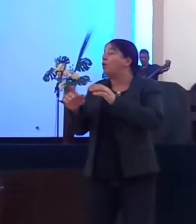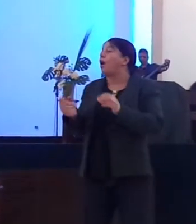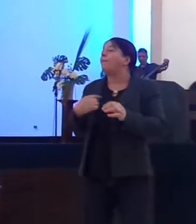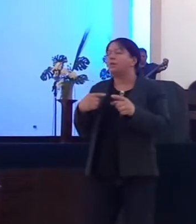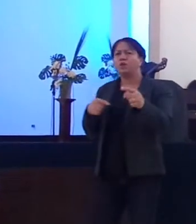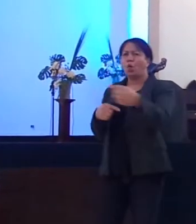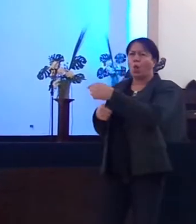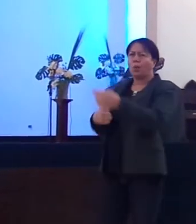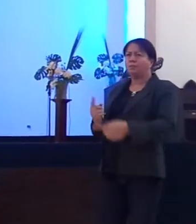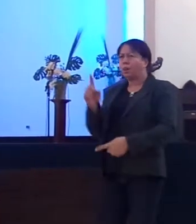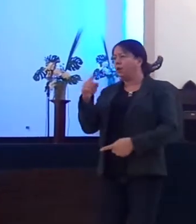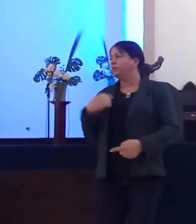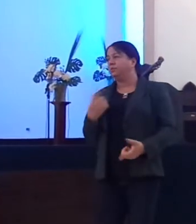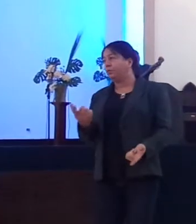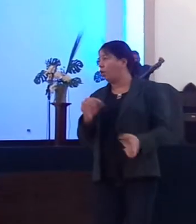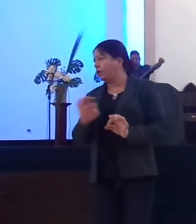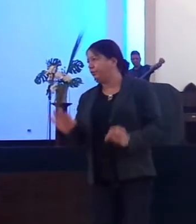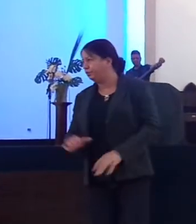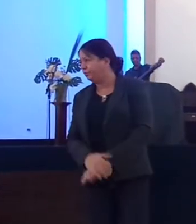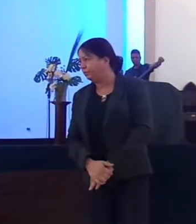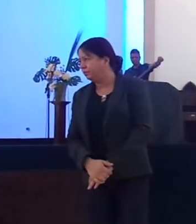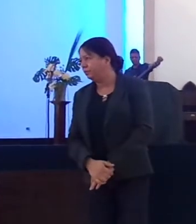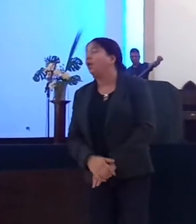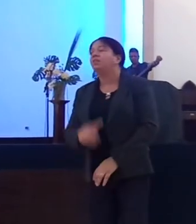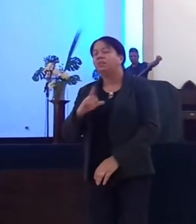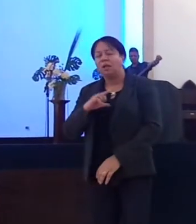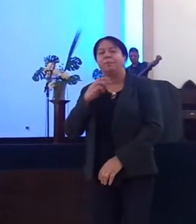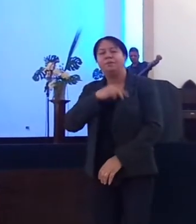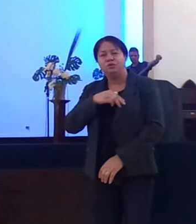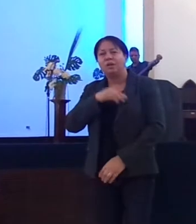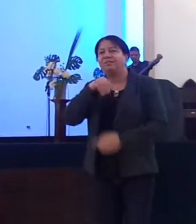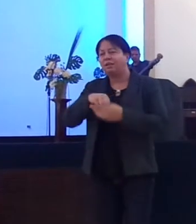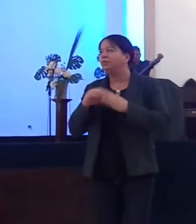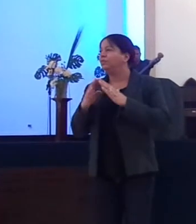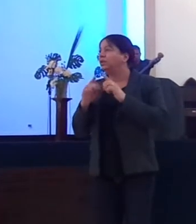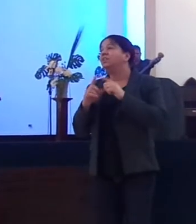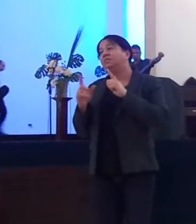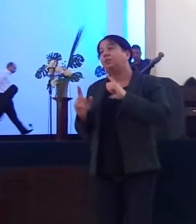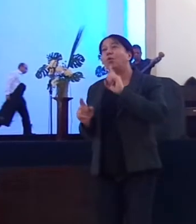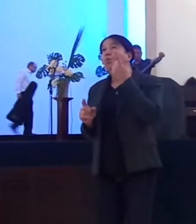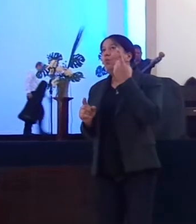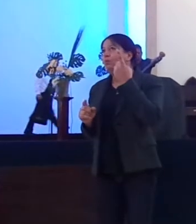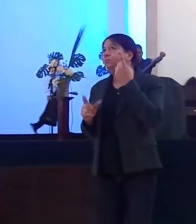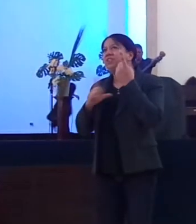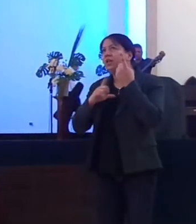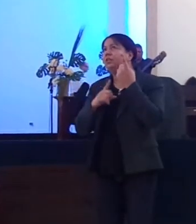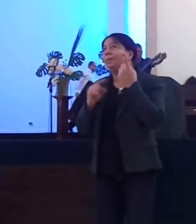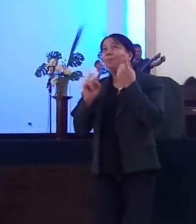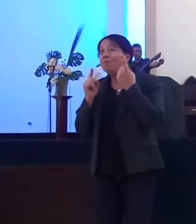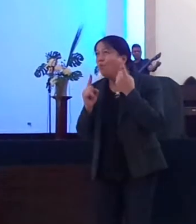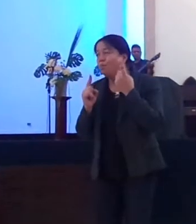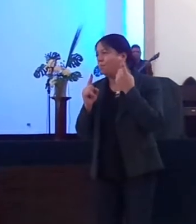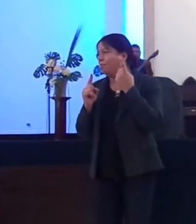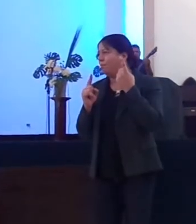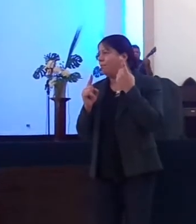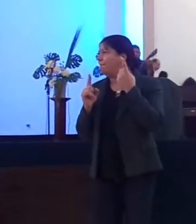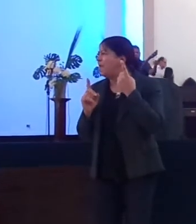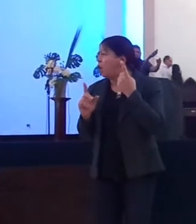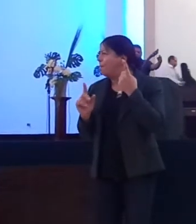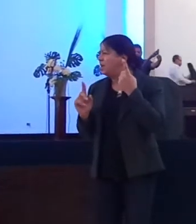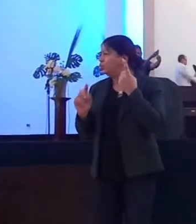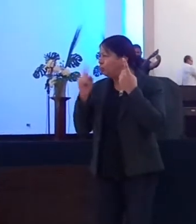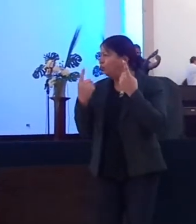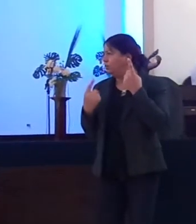a entrarem e a saírem. Ótimo. Tem que ter um ministério na igreja, pelo menos. Pelo menos um. E segundo, você